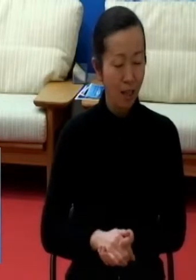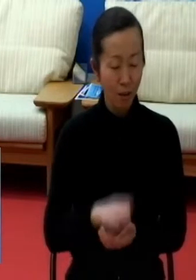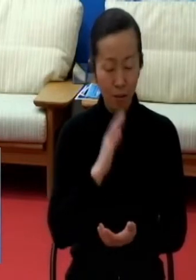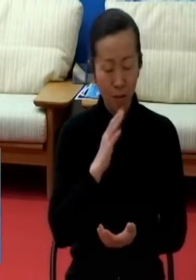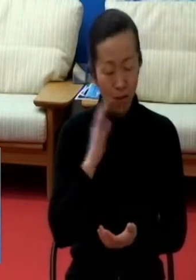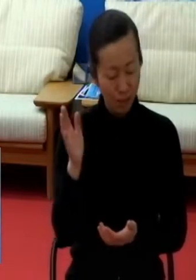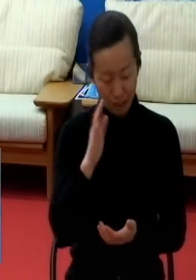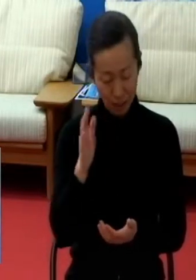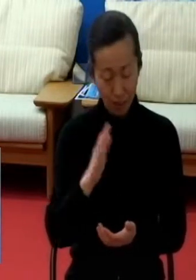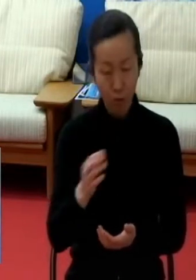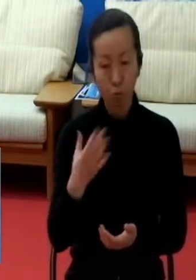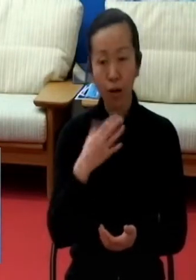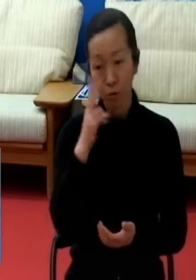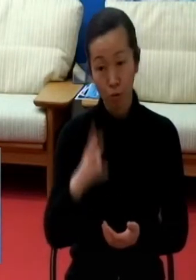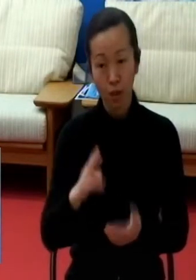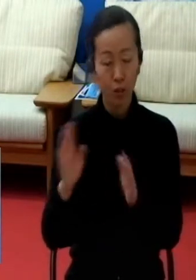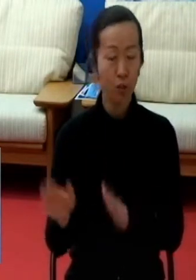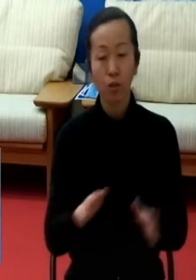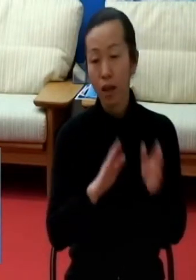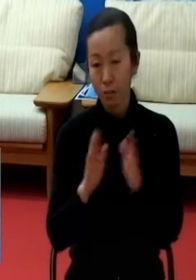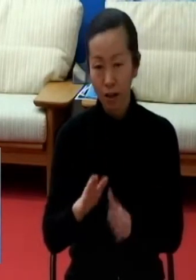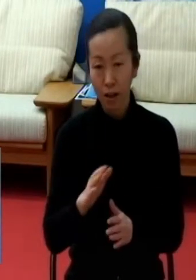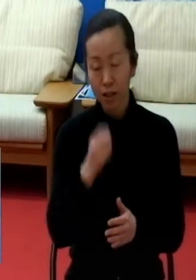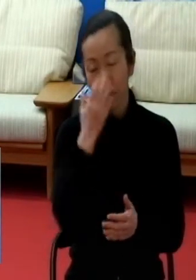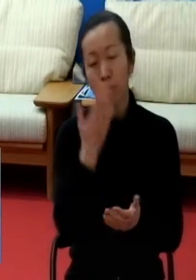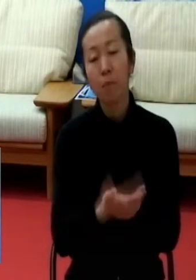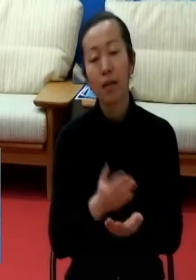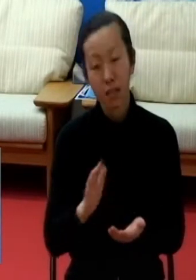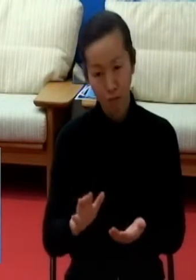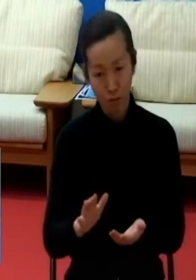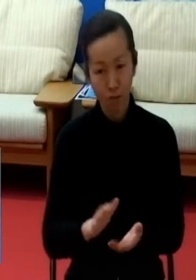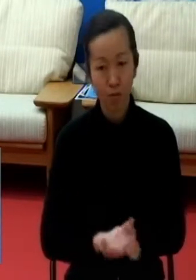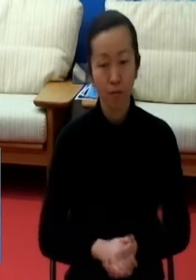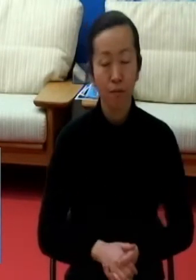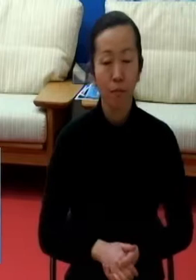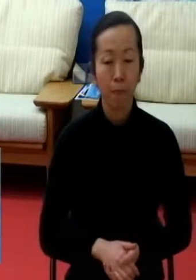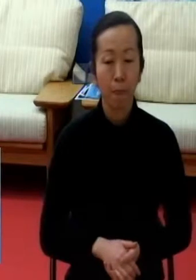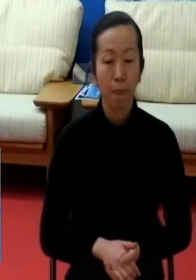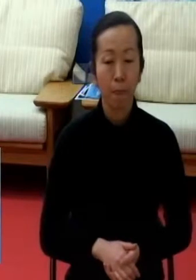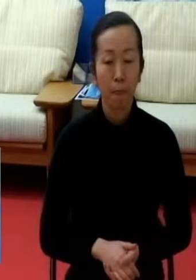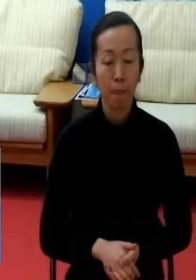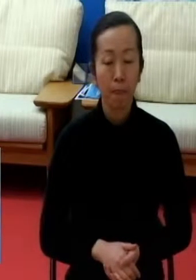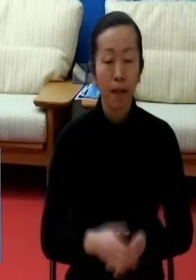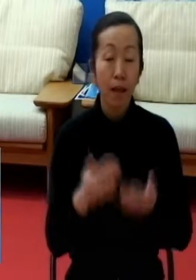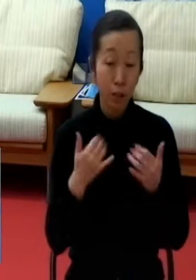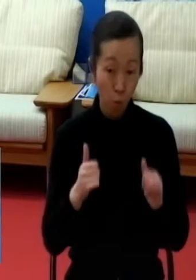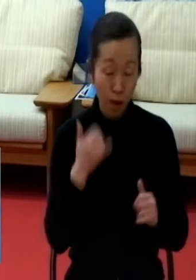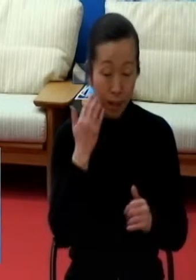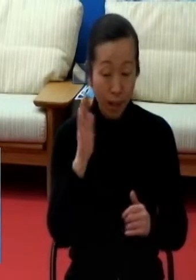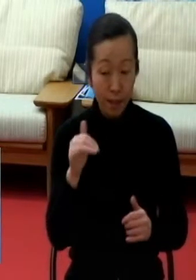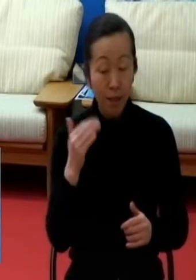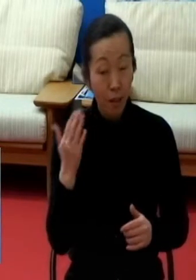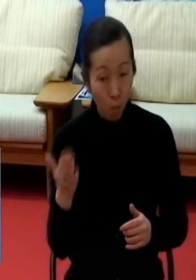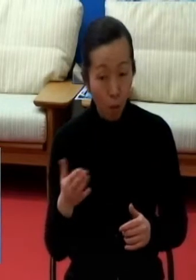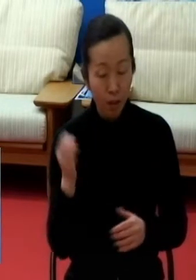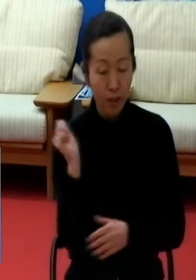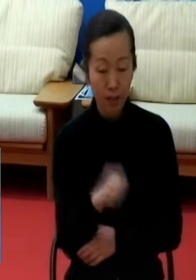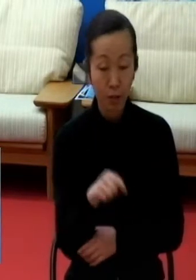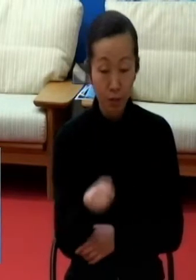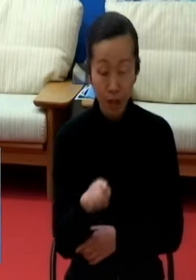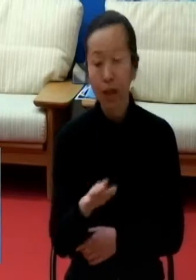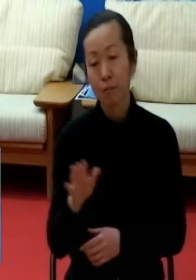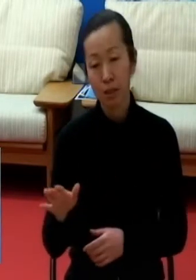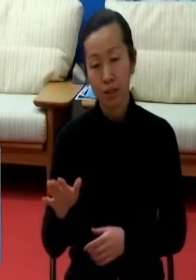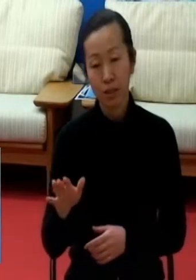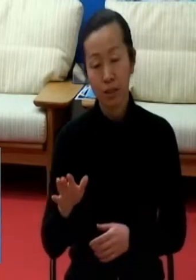です。 사람에게는 누구나 약점, 장점, 과거가 있습니다. 人には誰でも弱点がある